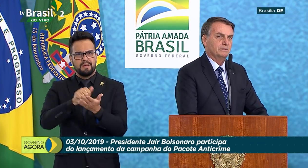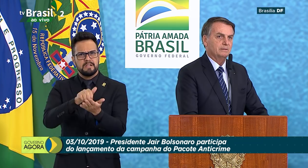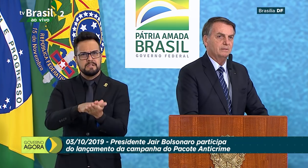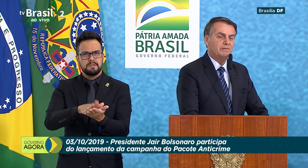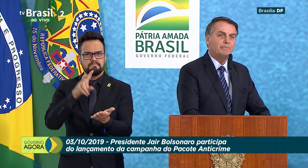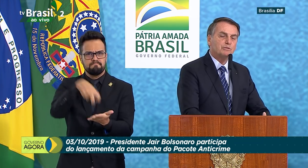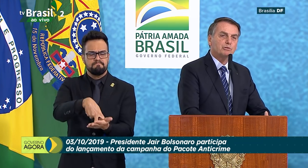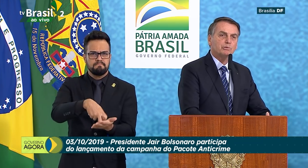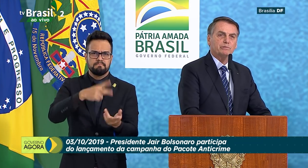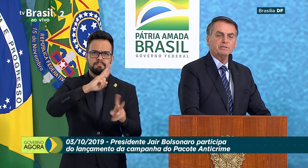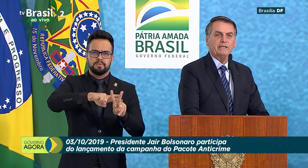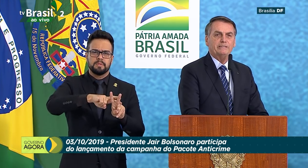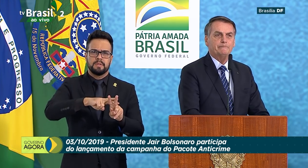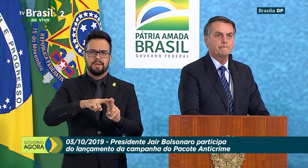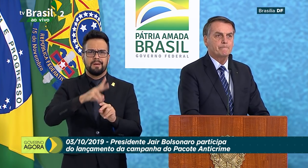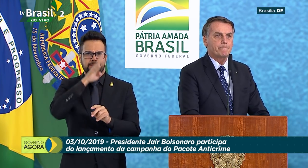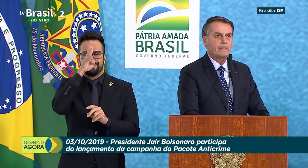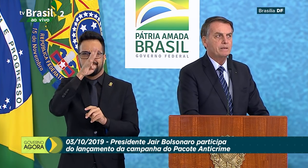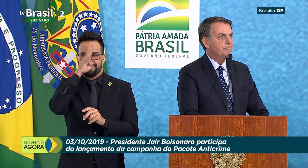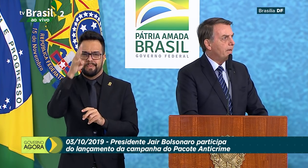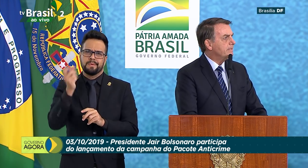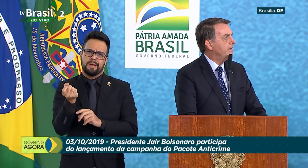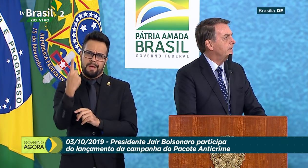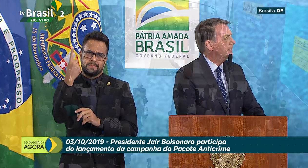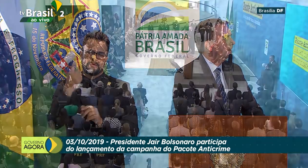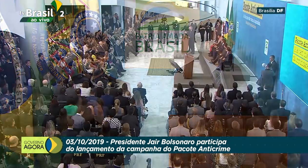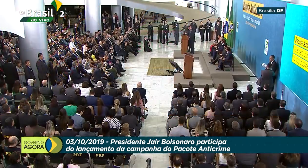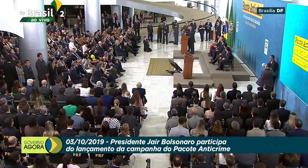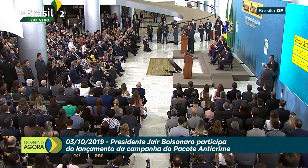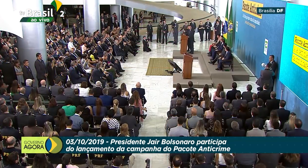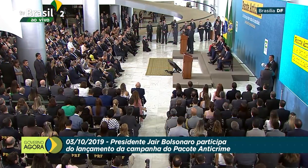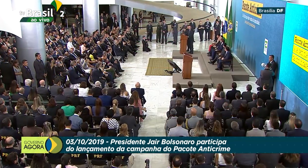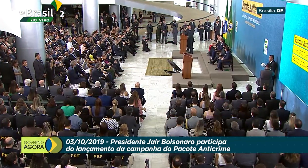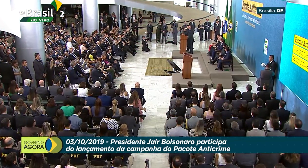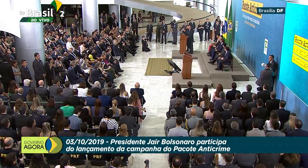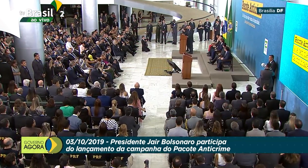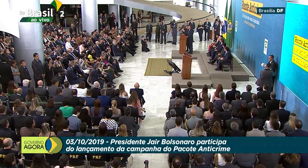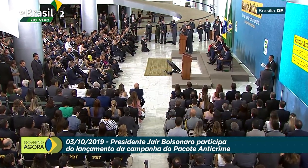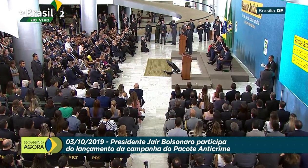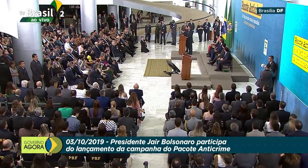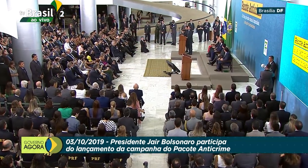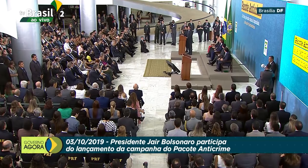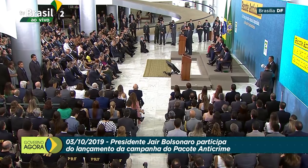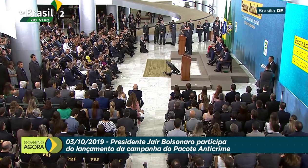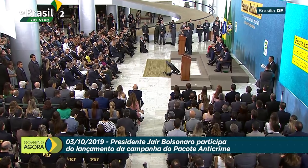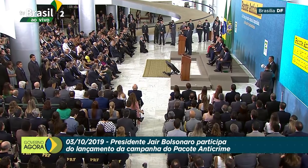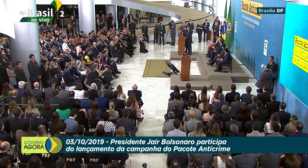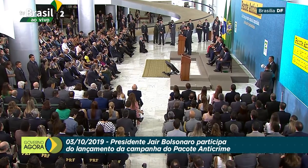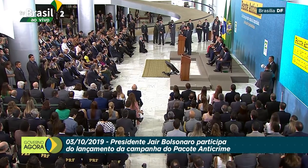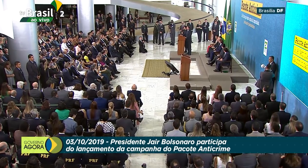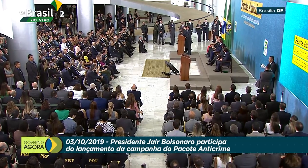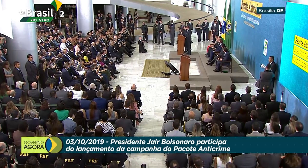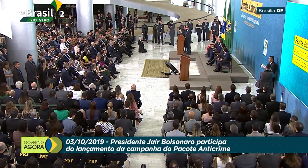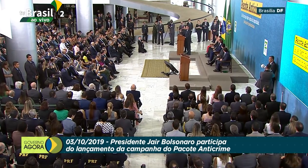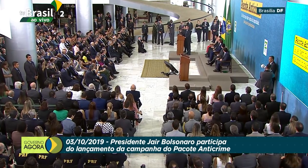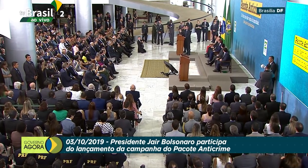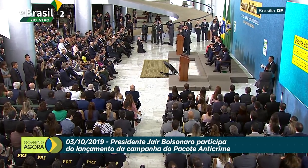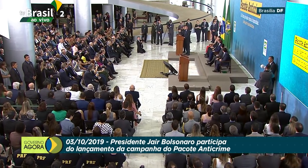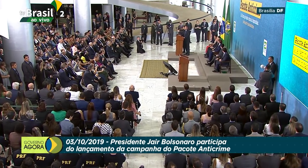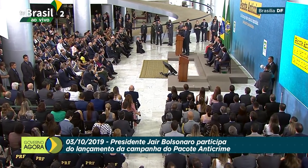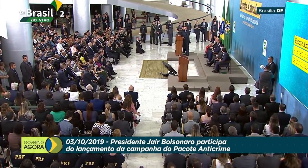excesso? Um absurdo isso daí. Mais ainda, o ativismo em alguns